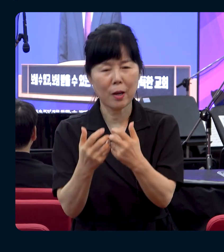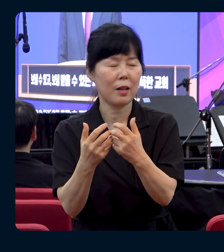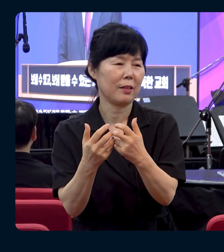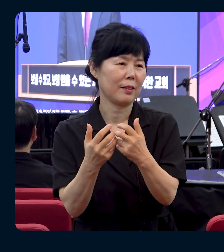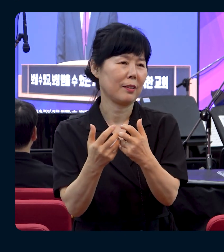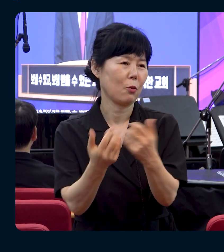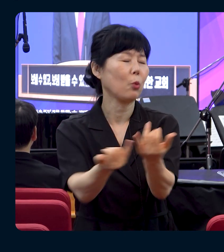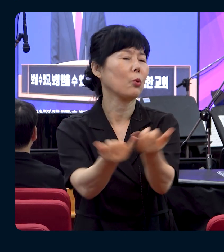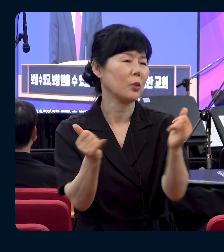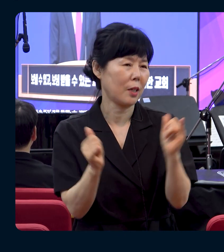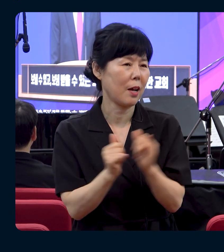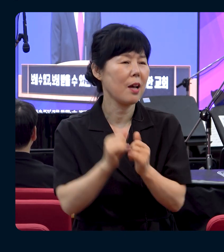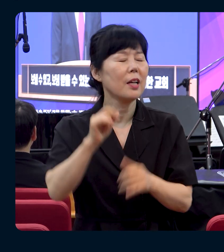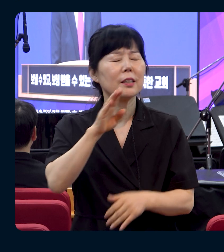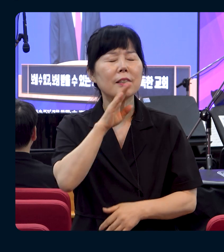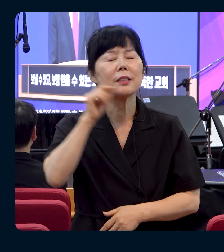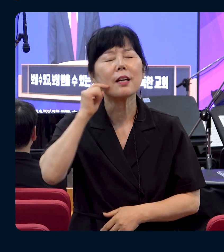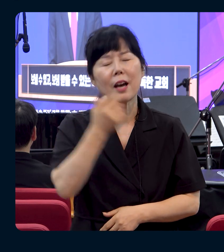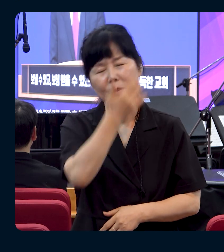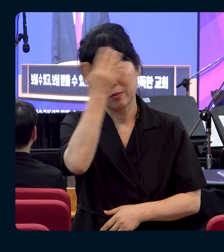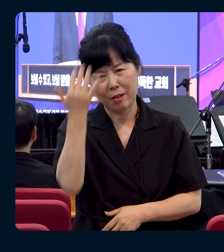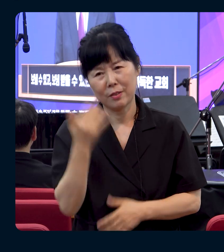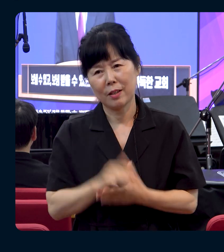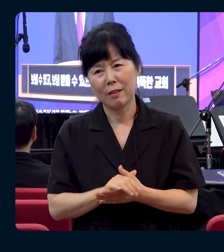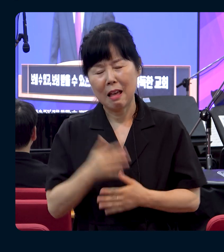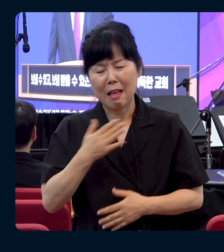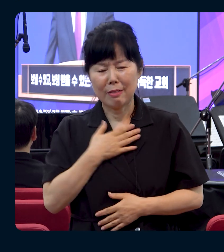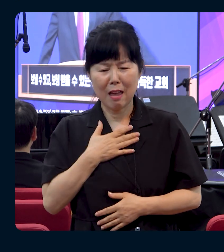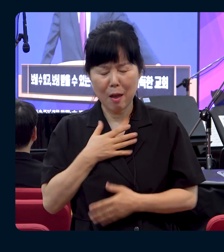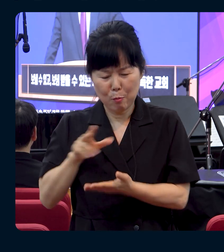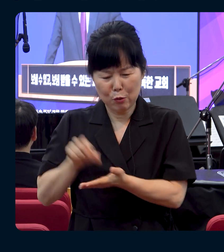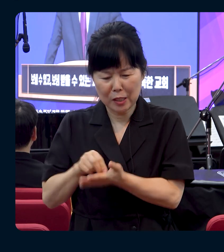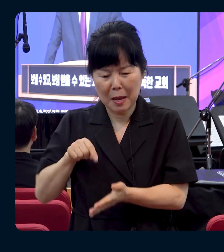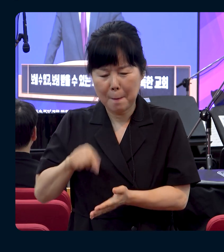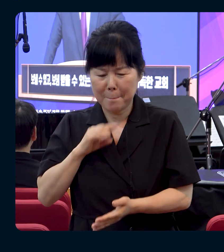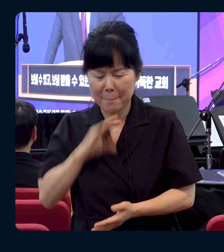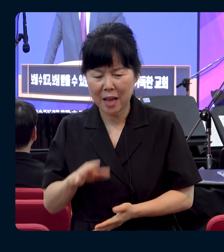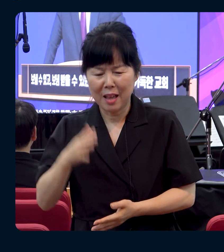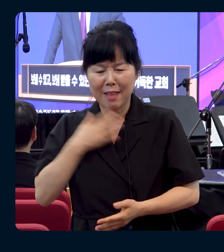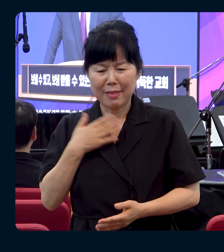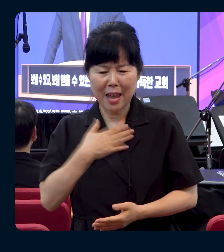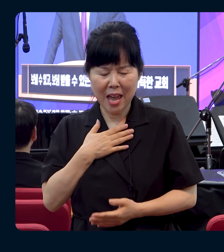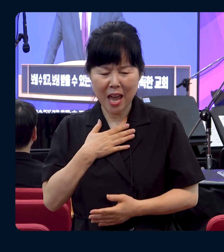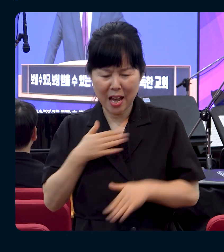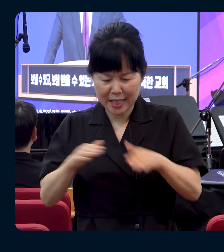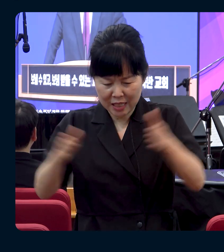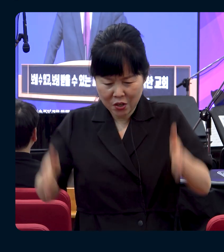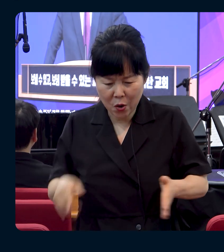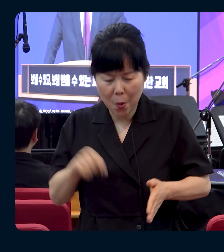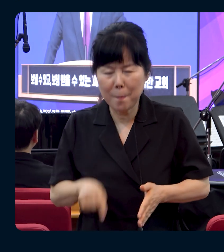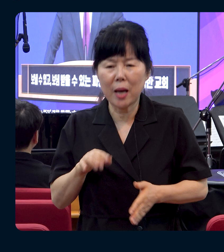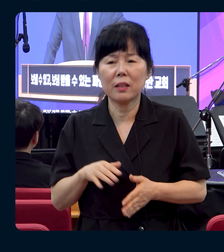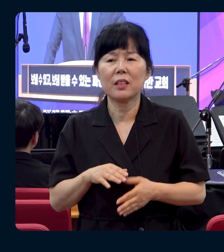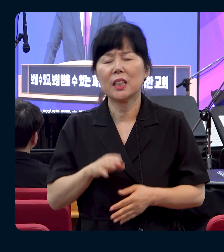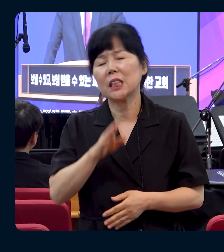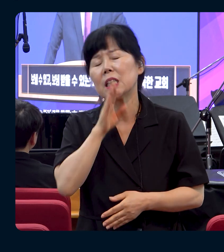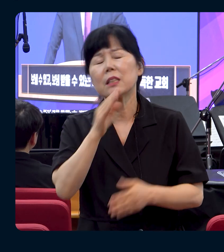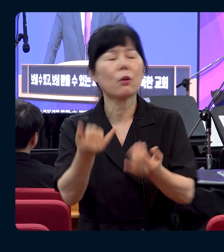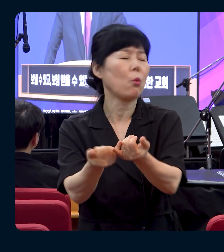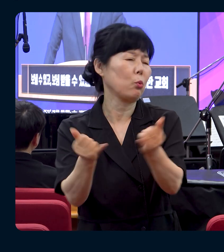그냥 자기 문제, 그냥 자기 관심, 그냥 자기 어떤 그런 자랑에 빠져있는 교회는 그건 교회가 아니에요. 그건